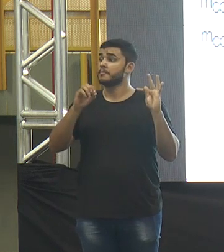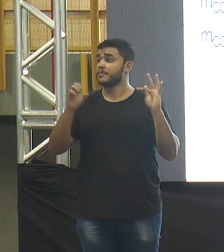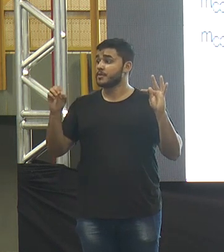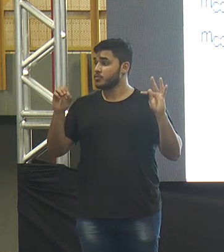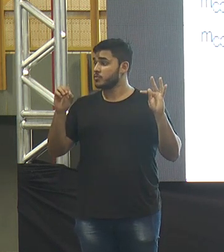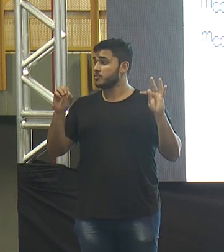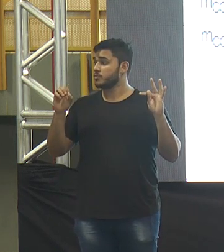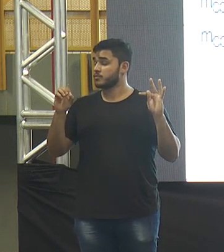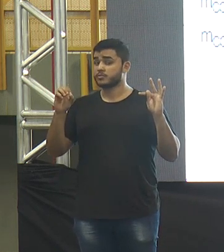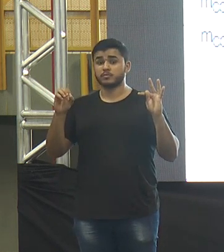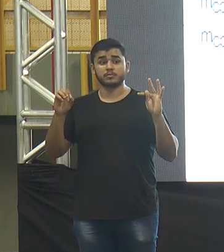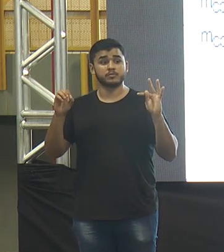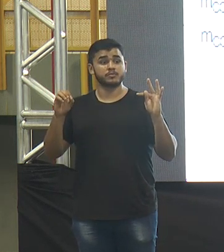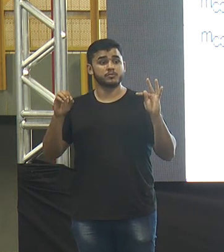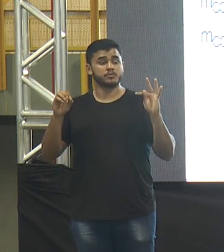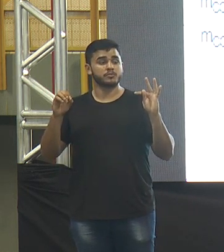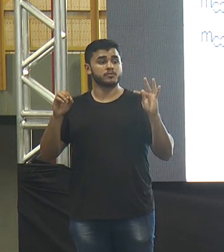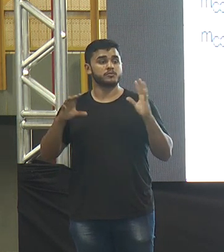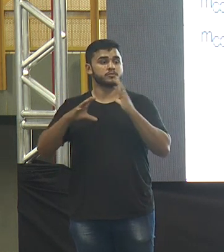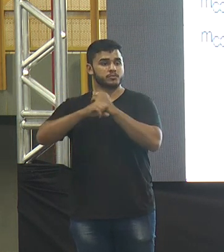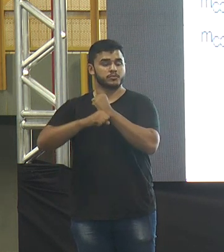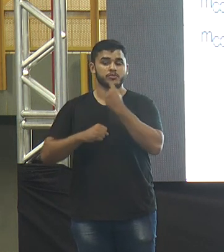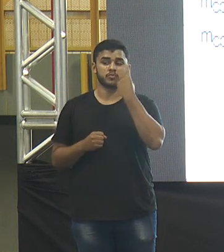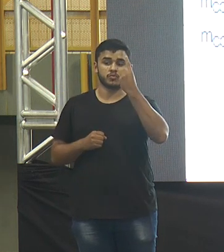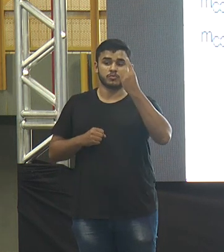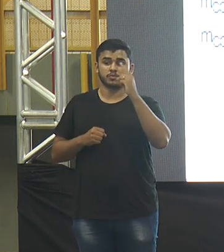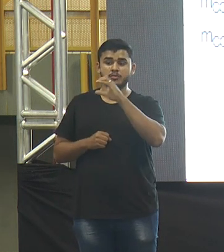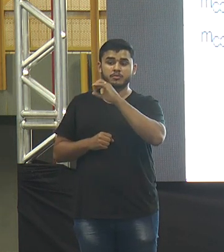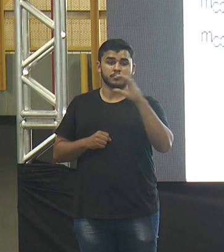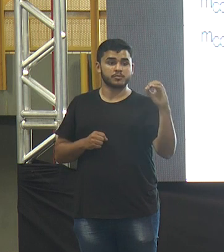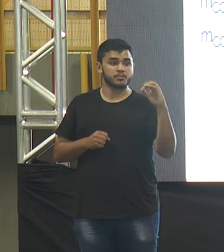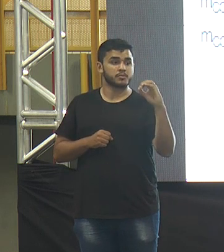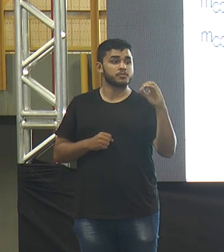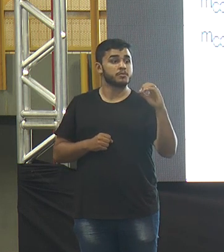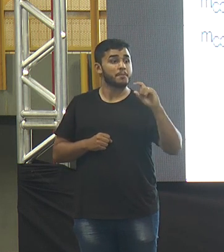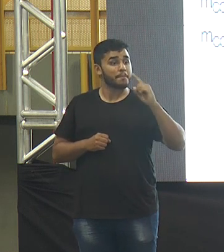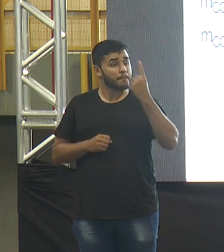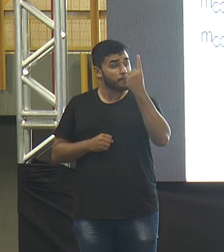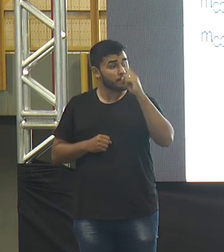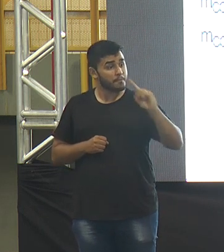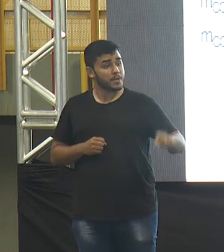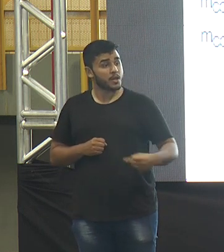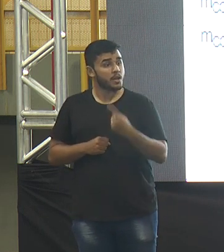tonelada tem 1 milhão de gramas. 1 milhão é 10 a sexta.